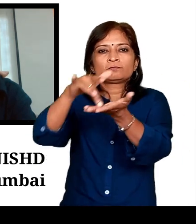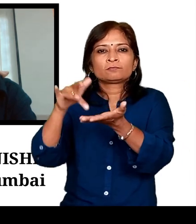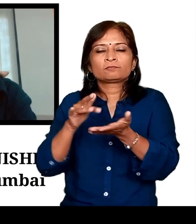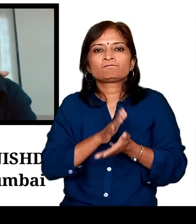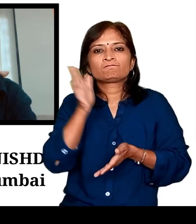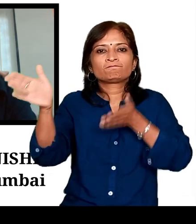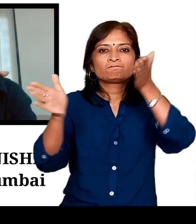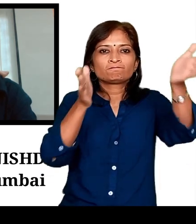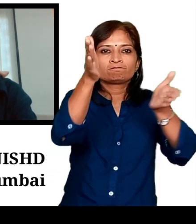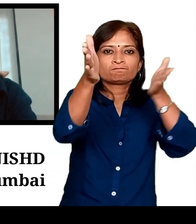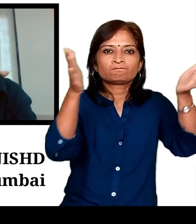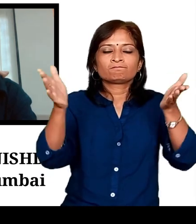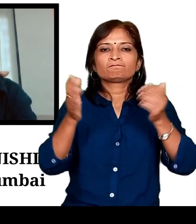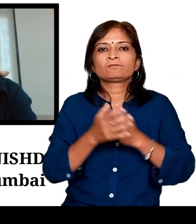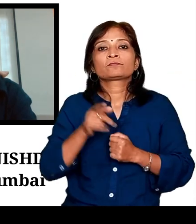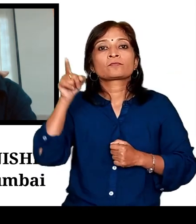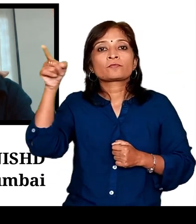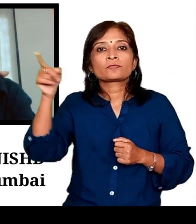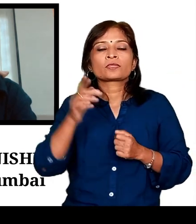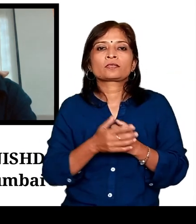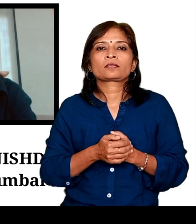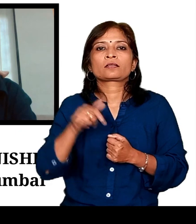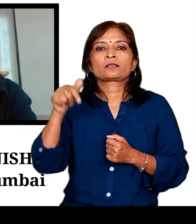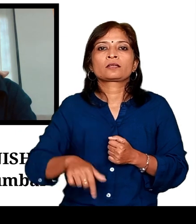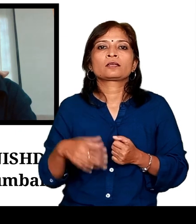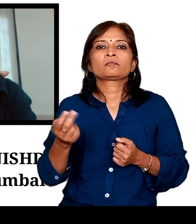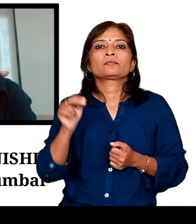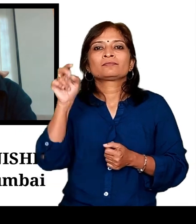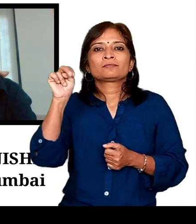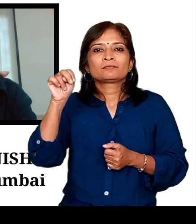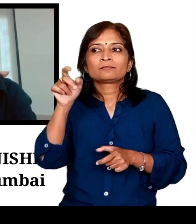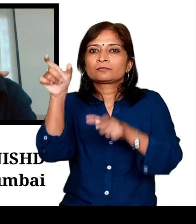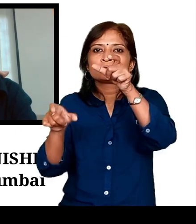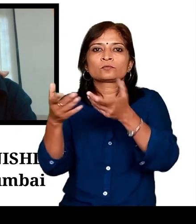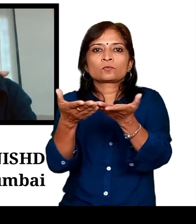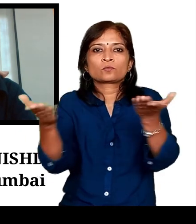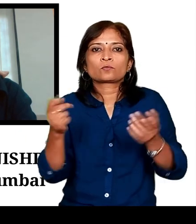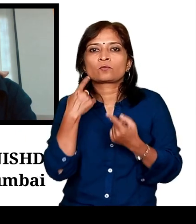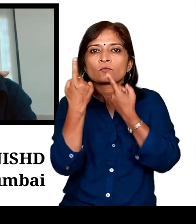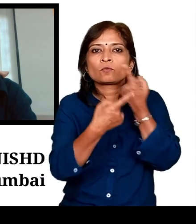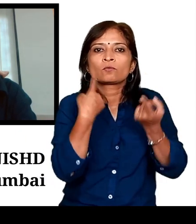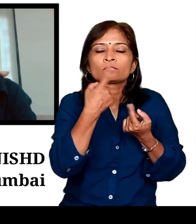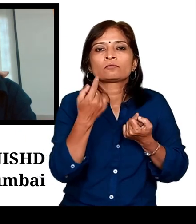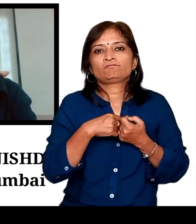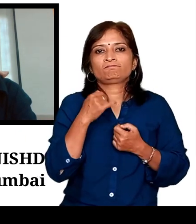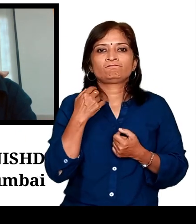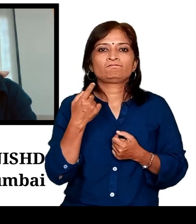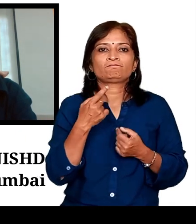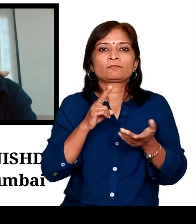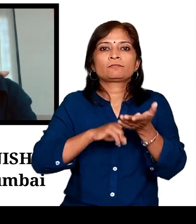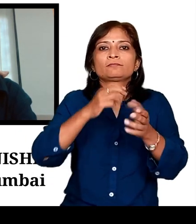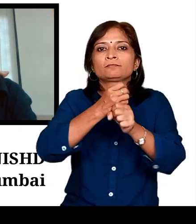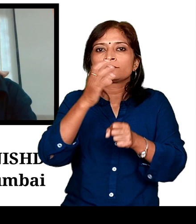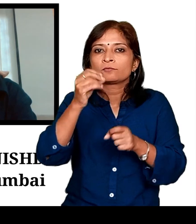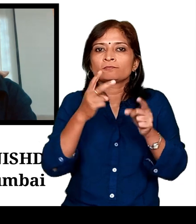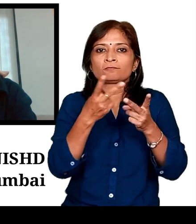जगह पे पहुँचते हैं, और वहाँ पर जो निडी लोगों का सर्वे करते हैं, वही एनजीओज होते हैं उनका सहभाग लेते हैं। ये